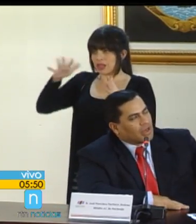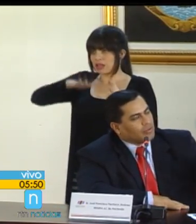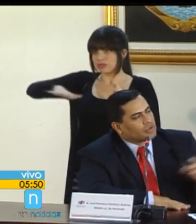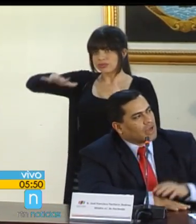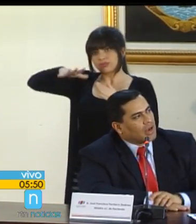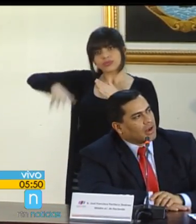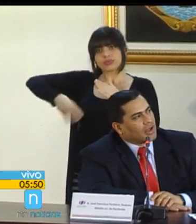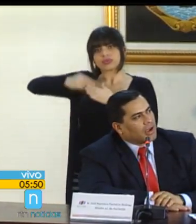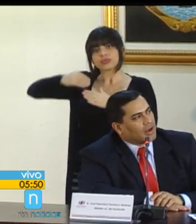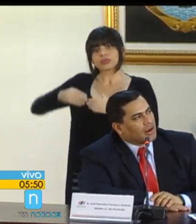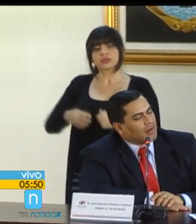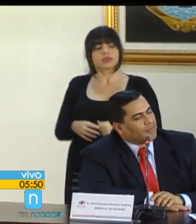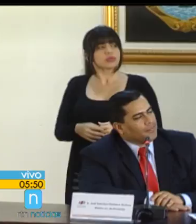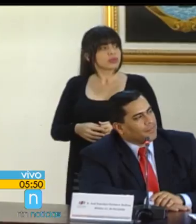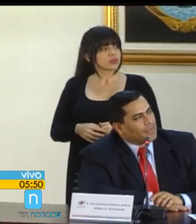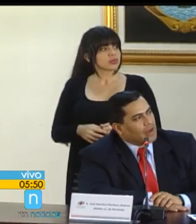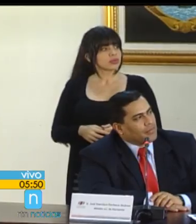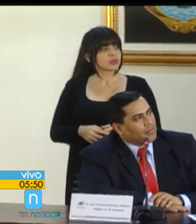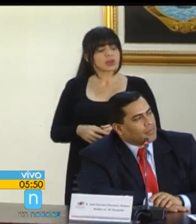adición tenemos